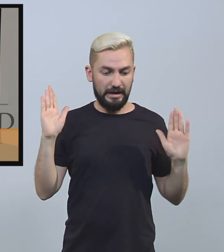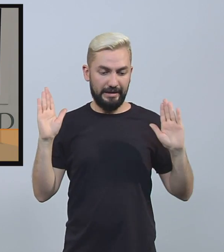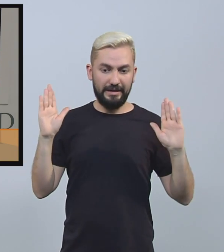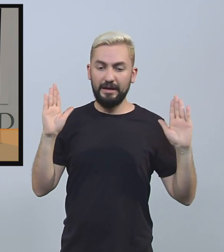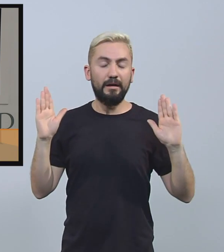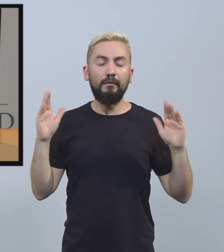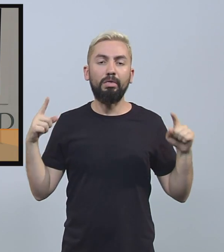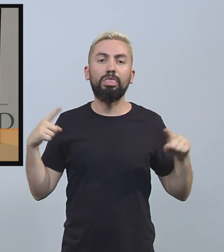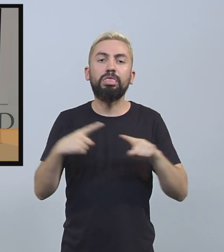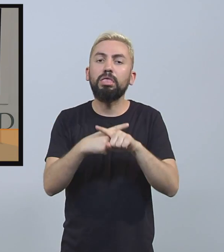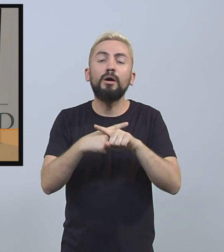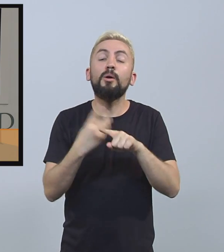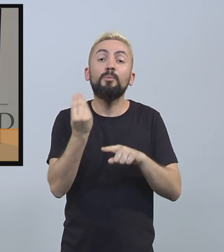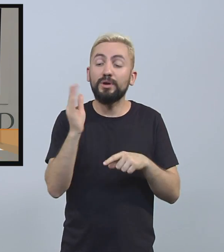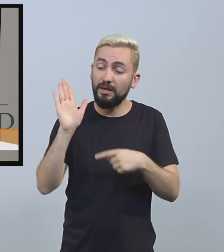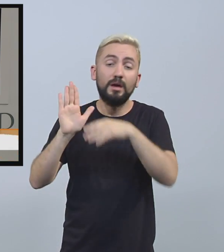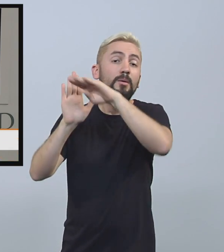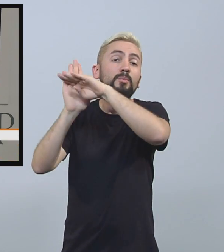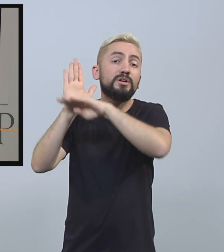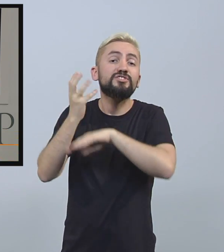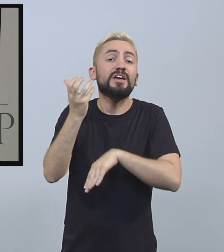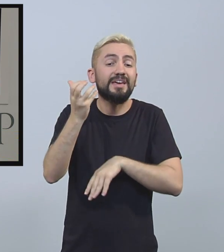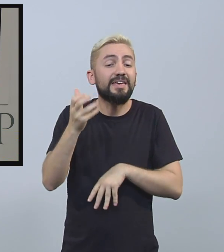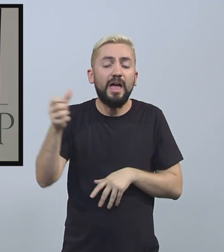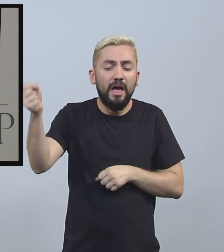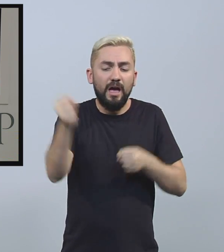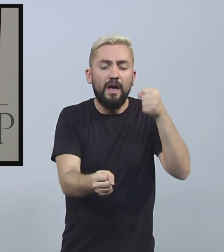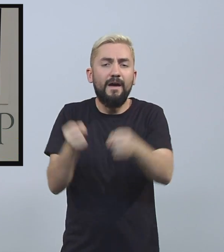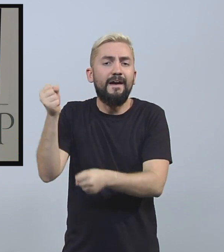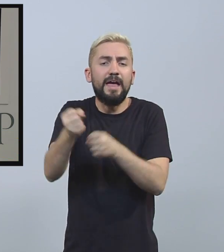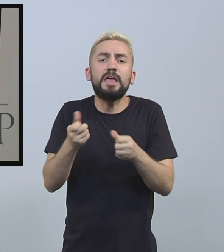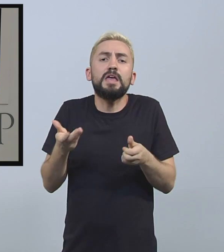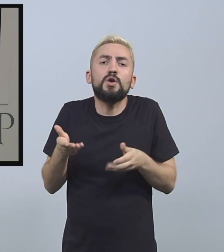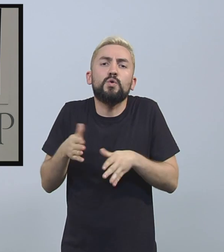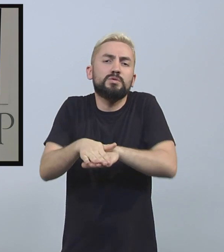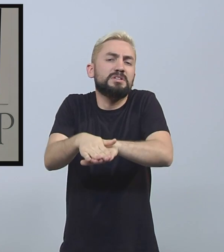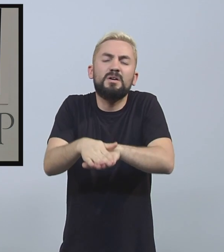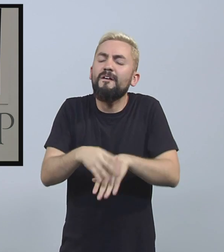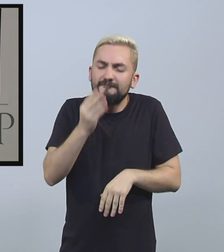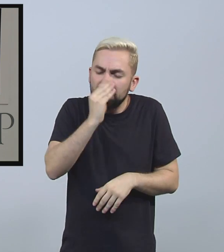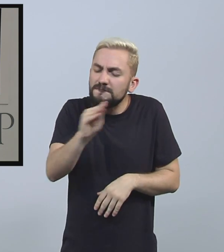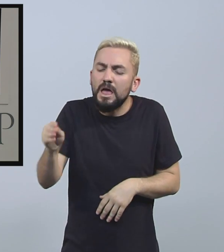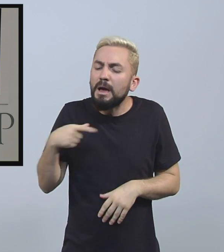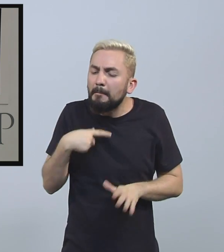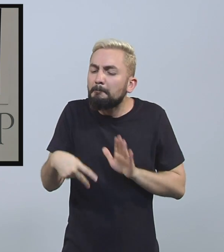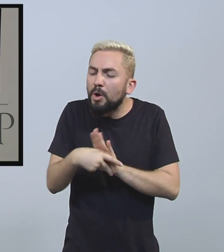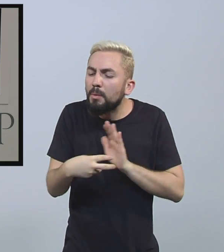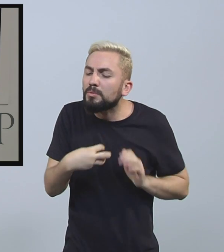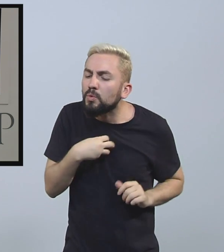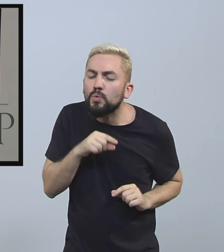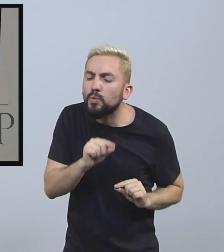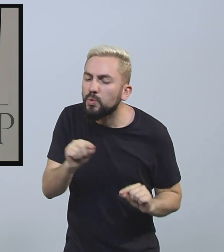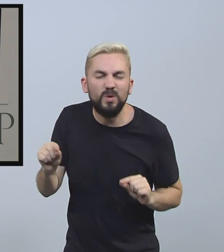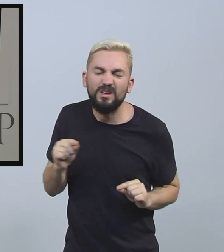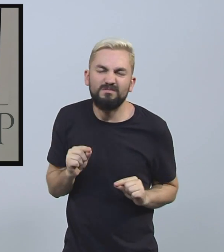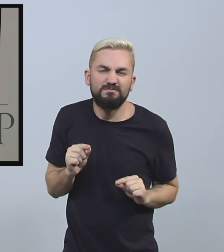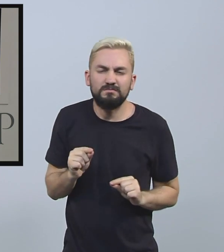pela inclusão de pessoas independentemente de suas particularidades. Então, a ideia é que